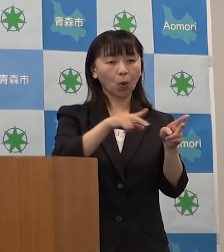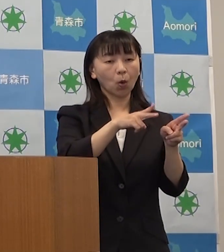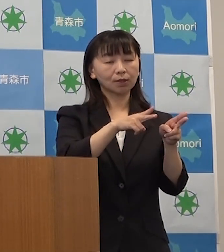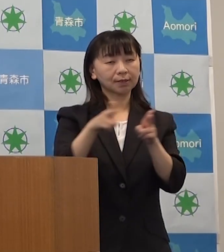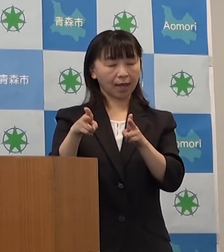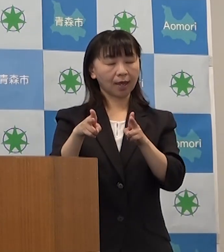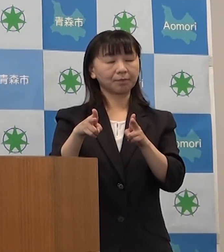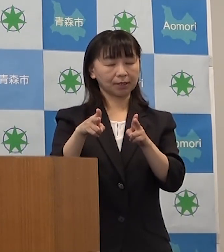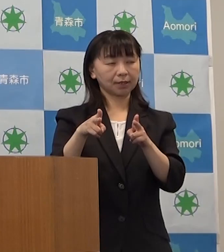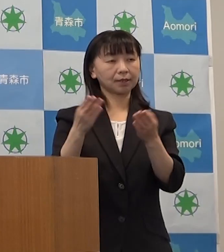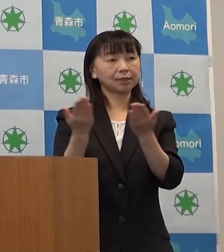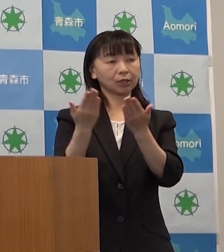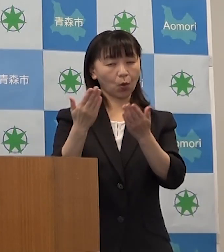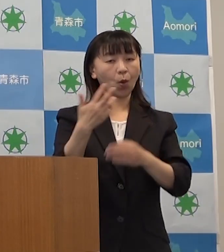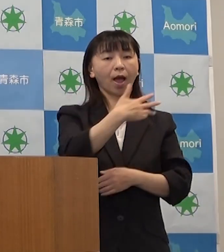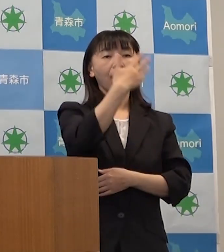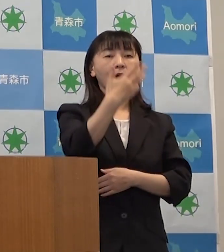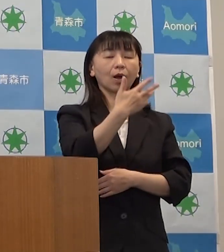ったりとか、はい、